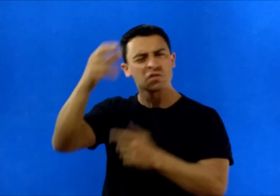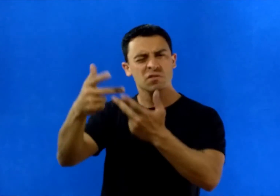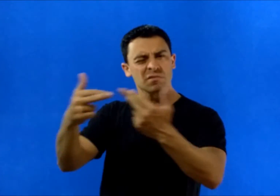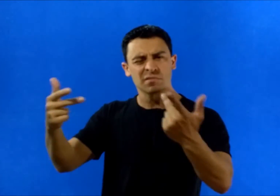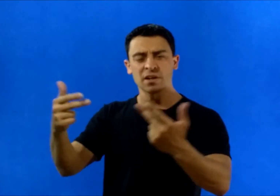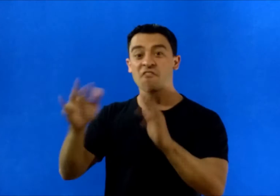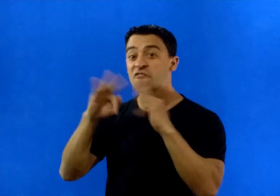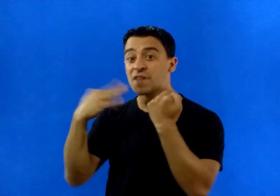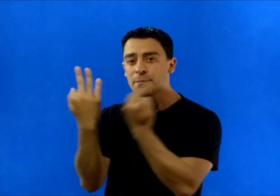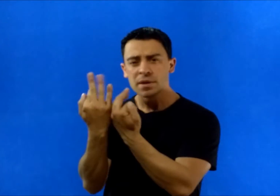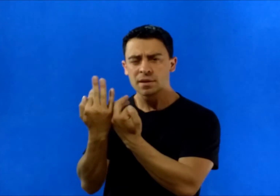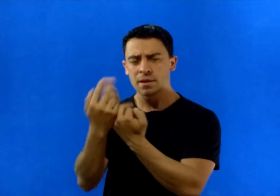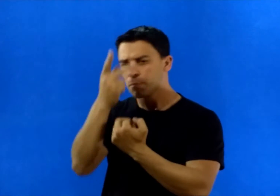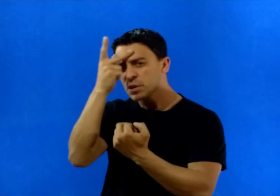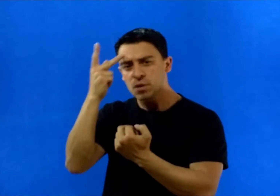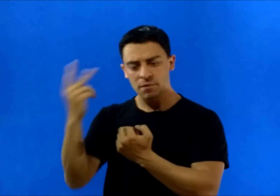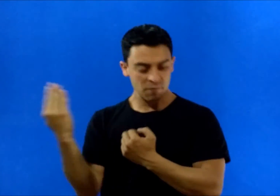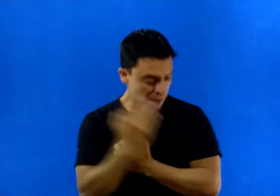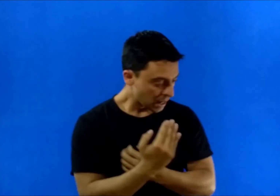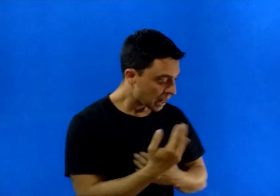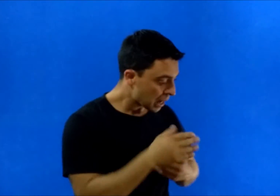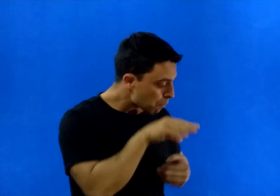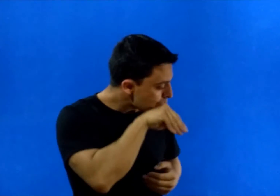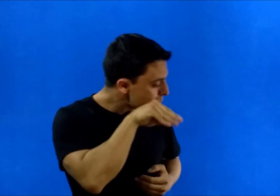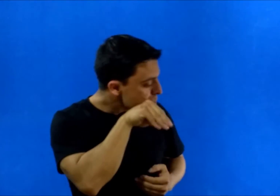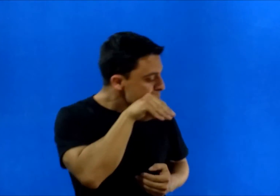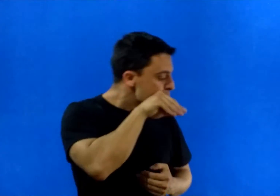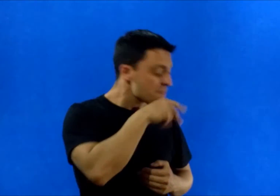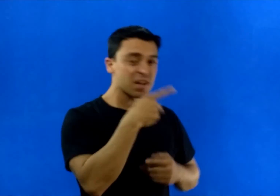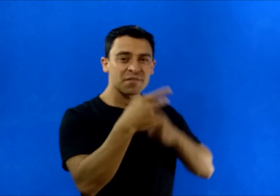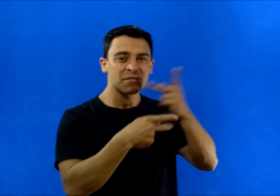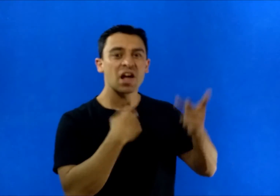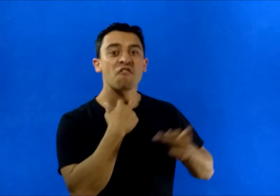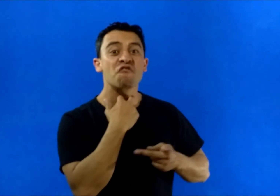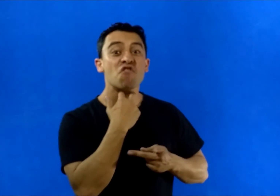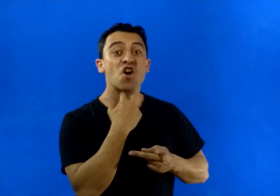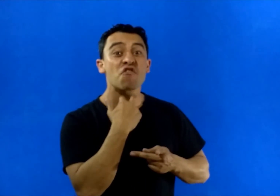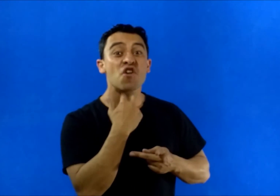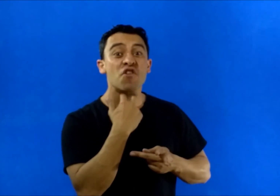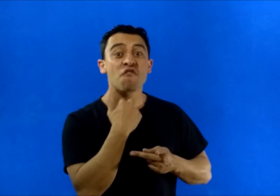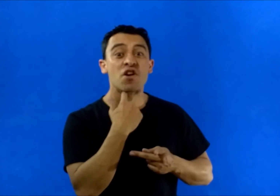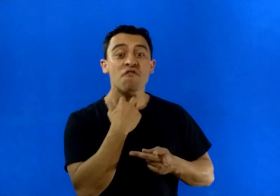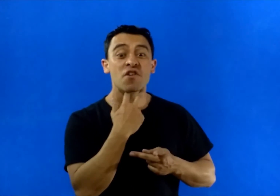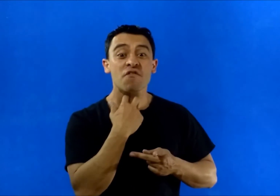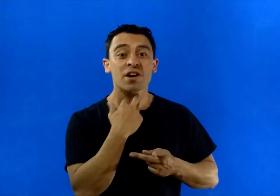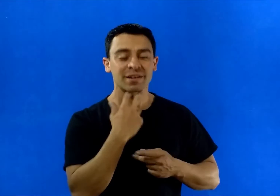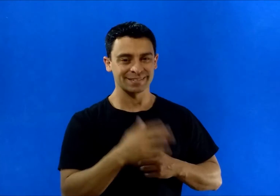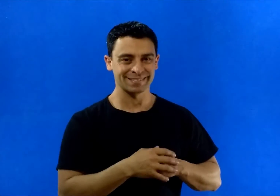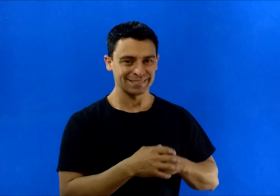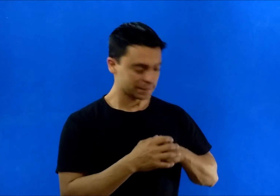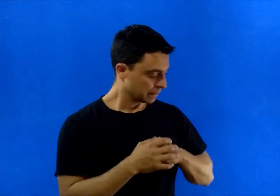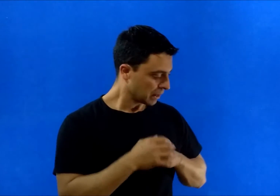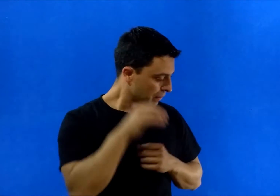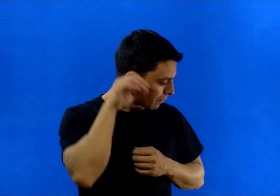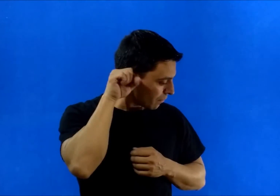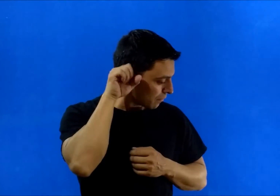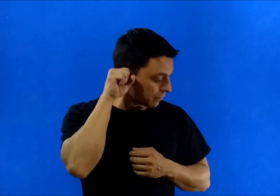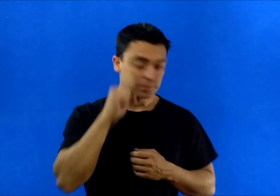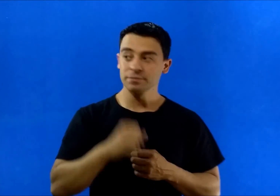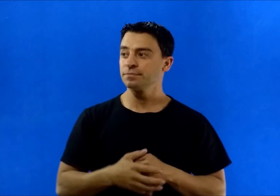consegue aprender. O tio, a família, as pessoas vão falando, usando a voz, oralizando.